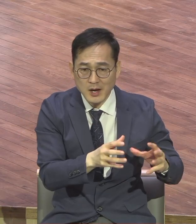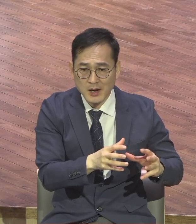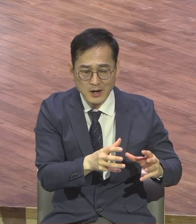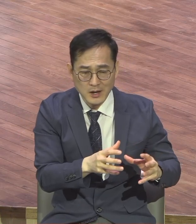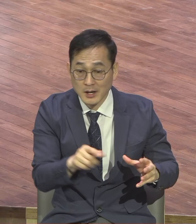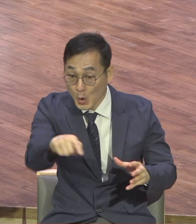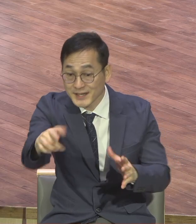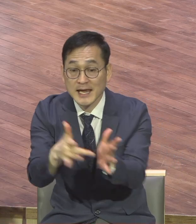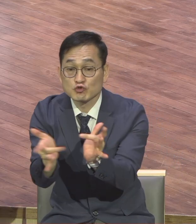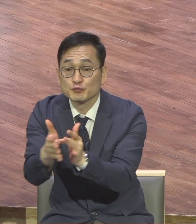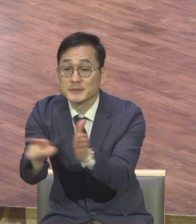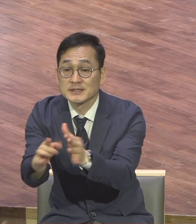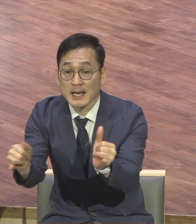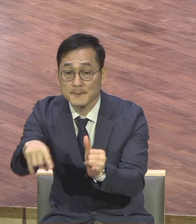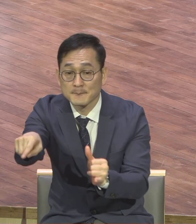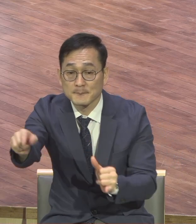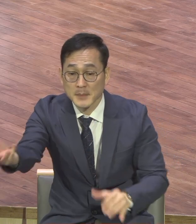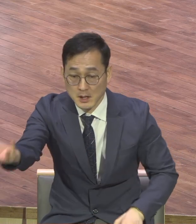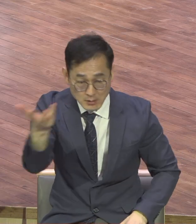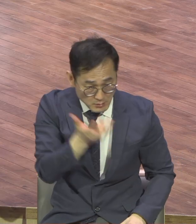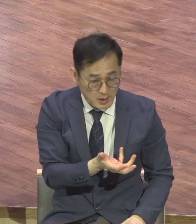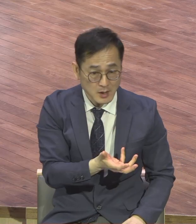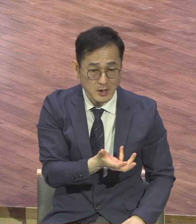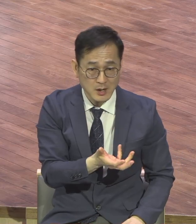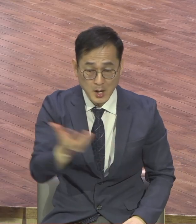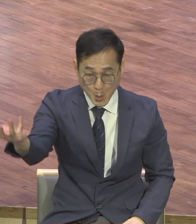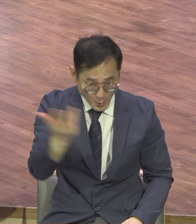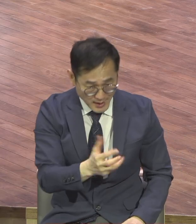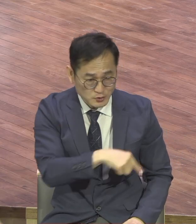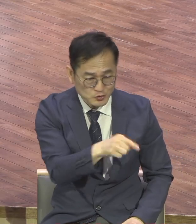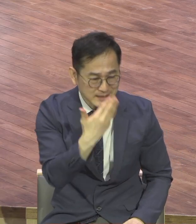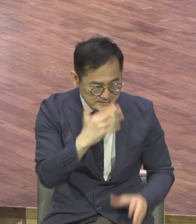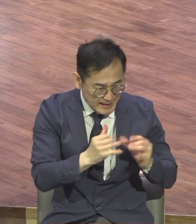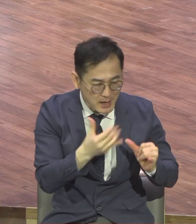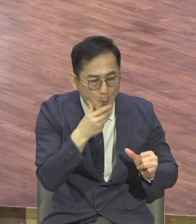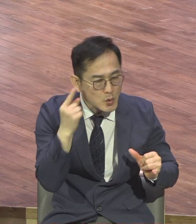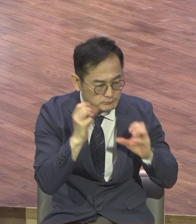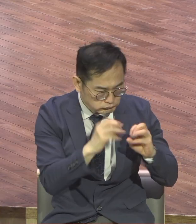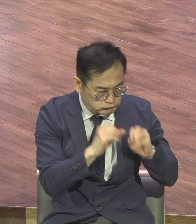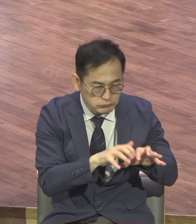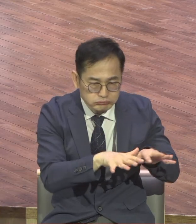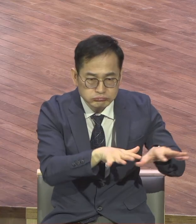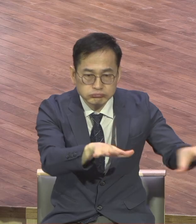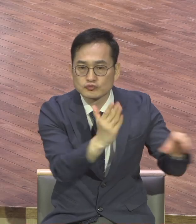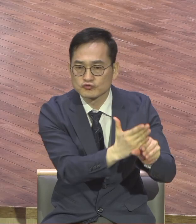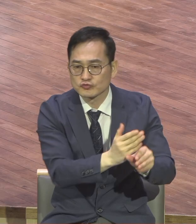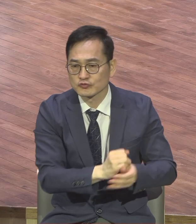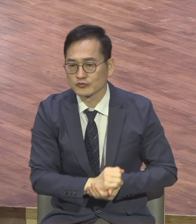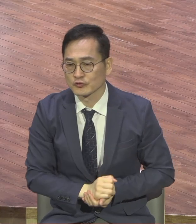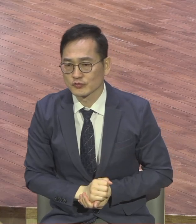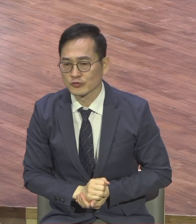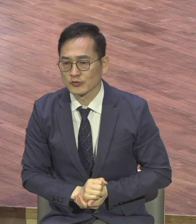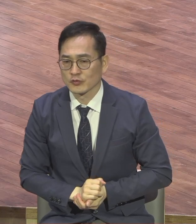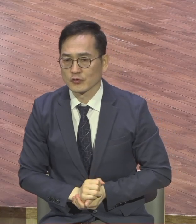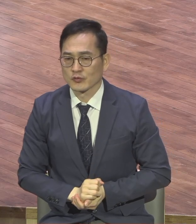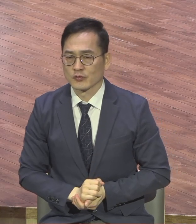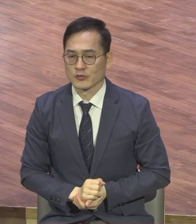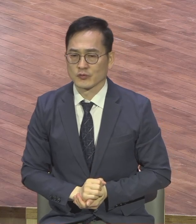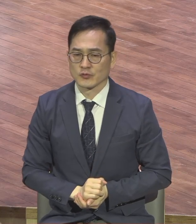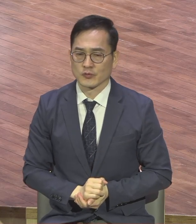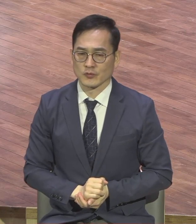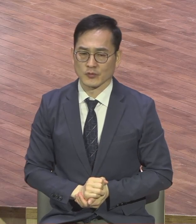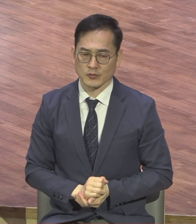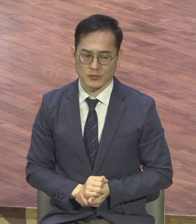예수 믿는 많으니까 이스라엘은 예수 믿는 없어요. 근데 그분들이 들어가 지금 복음 운동하고 있다니까. 거기에 들어가 전도학교 열리고 거기